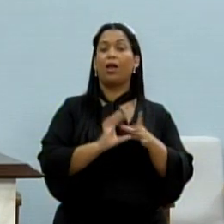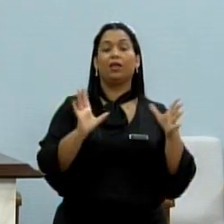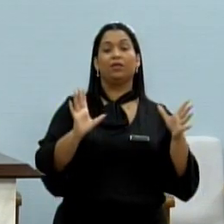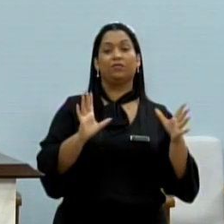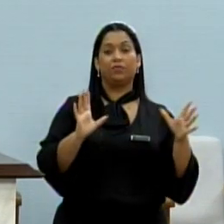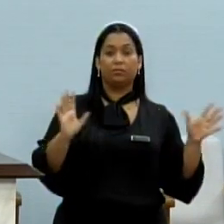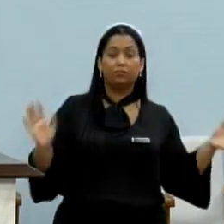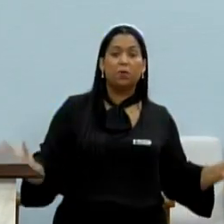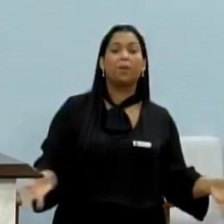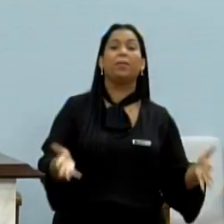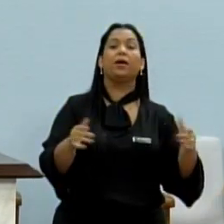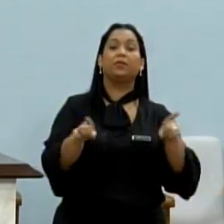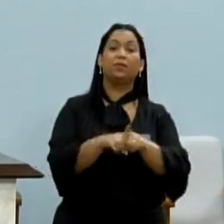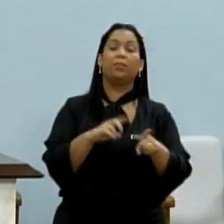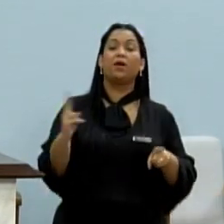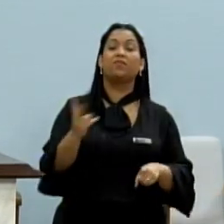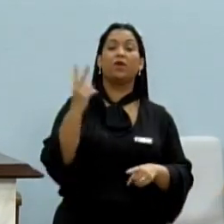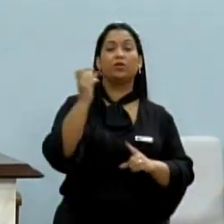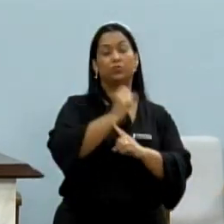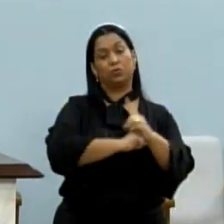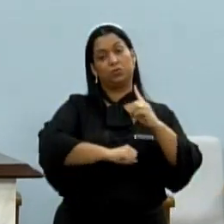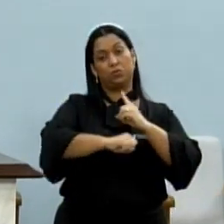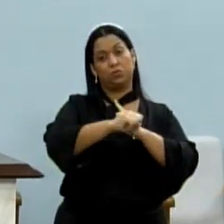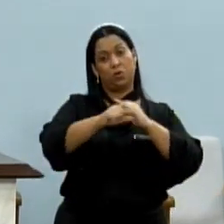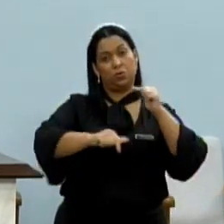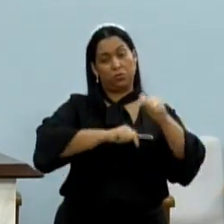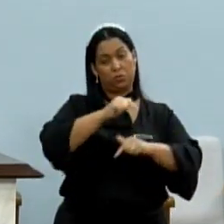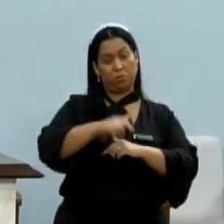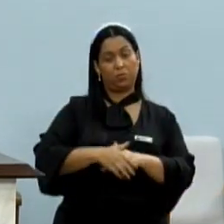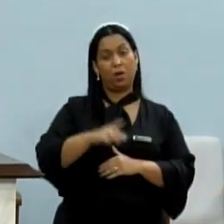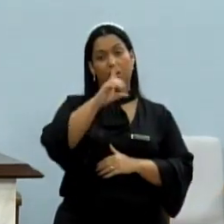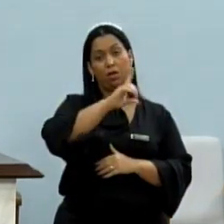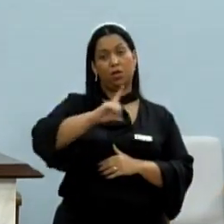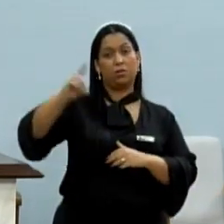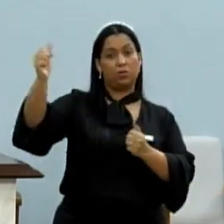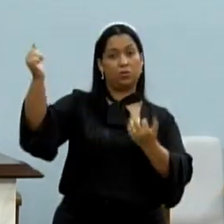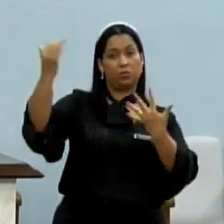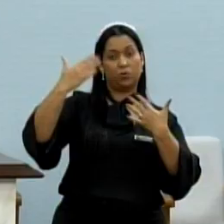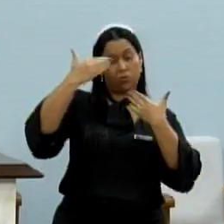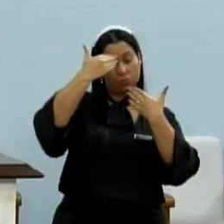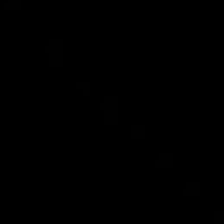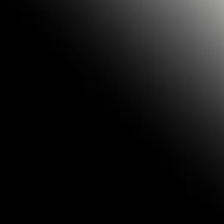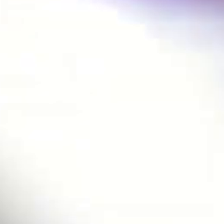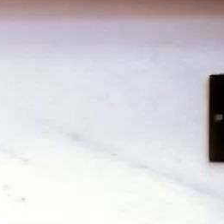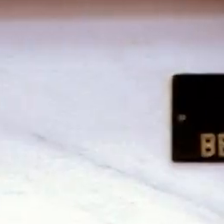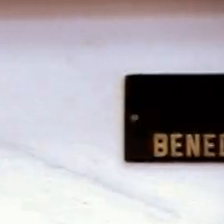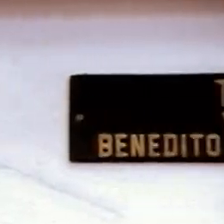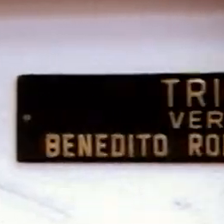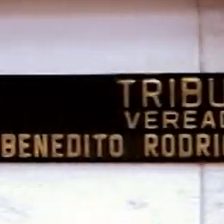iniciativa e pela valorização social do trabalho. Que Deus nos abençoe e muito obrigada.